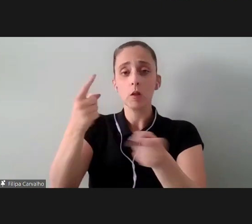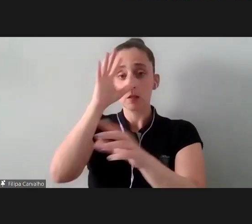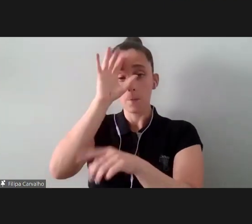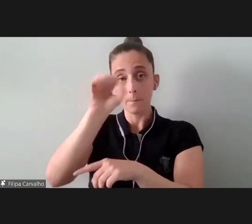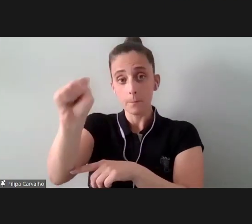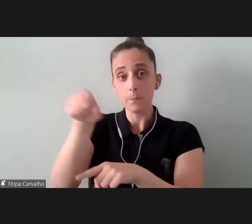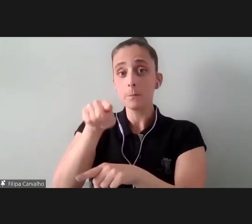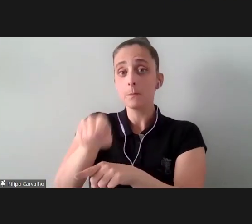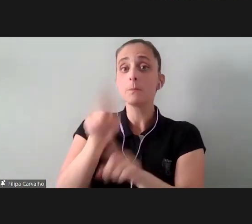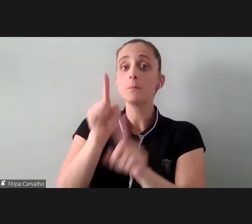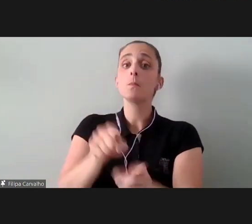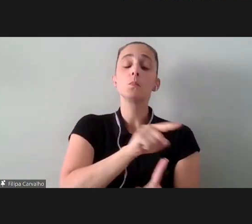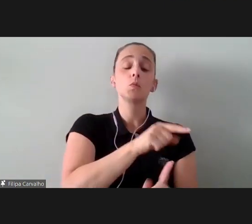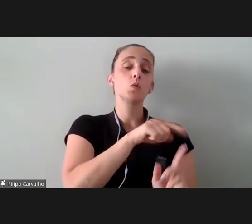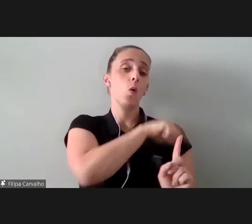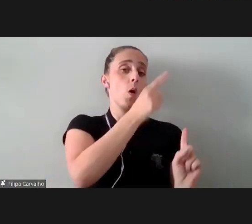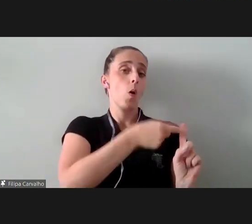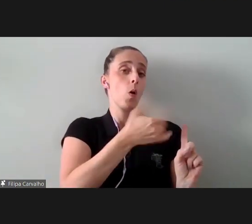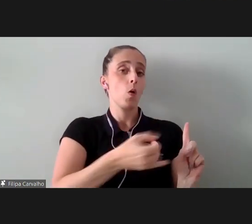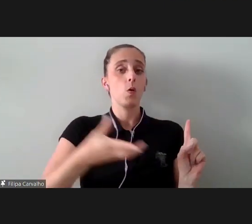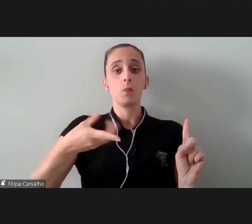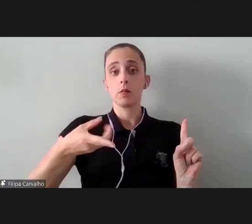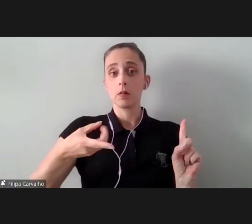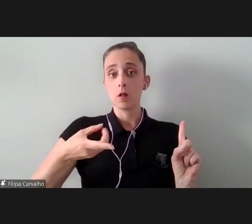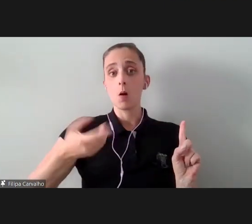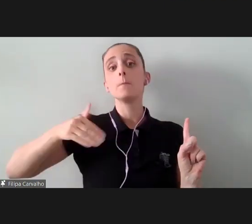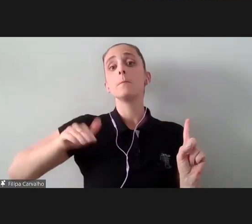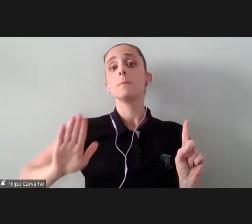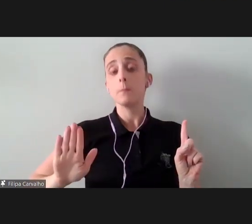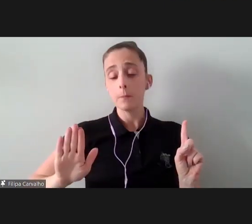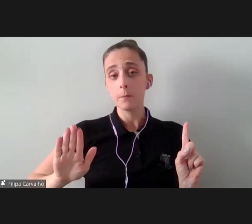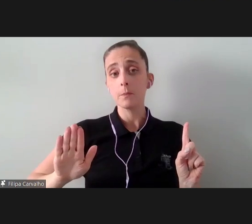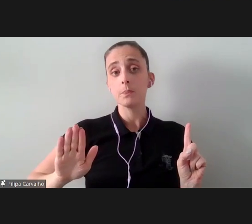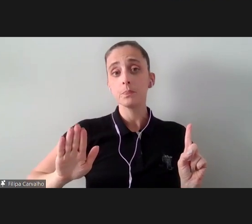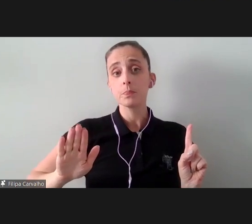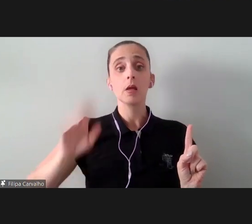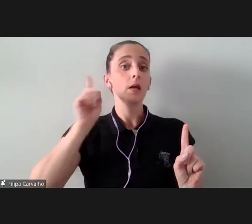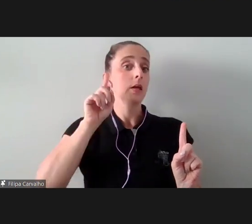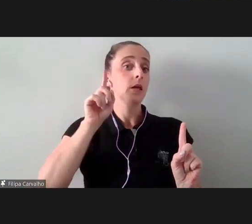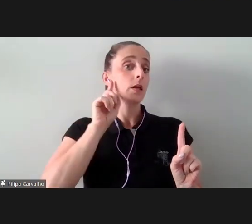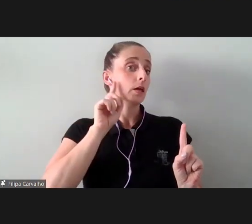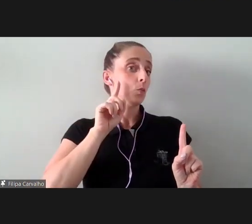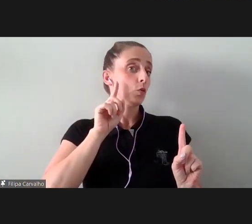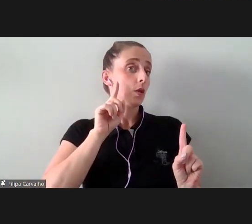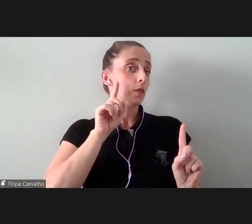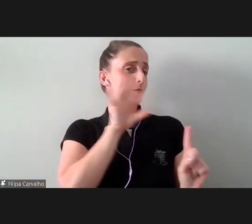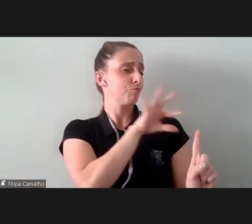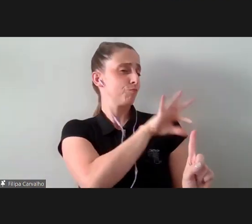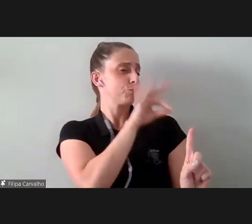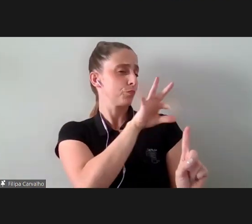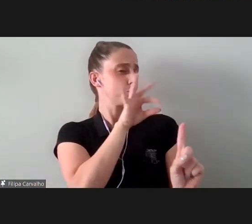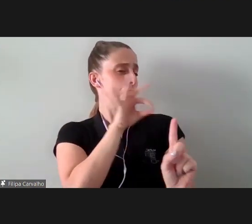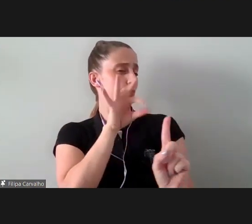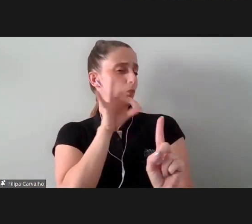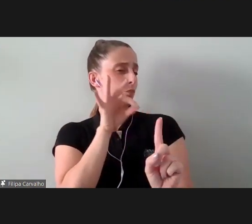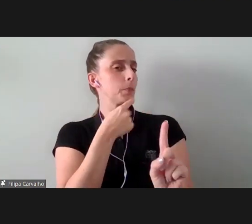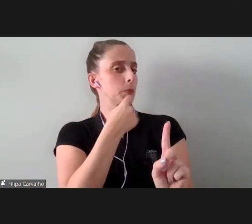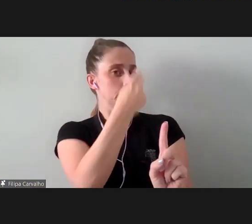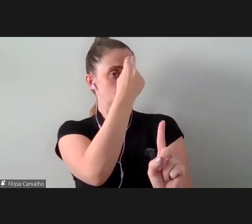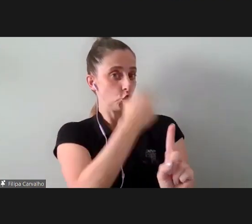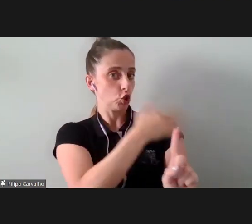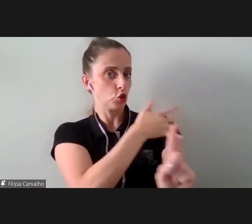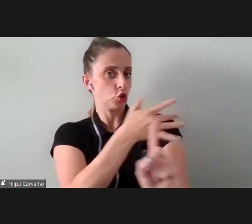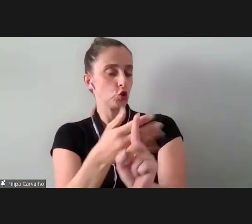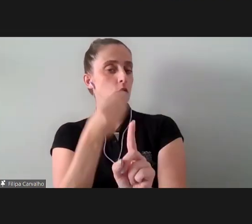desde 2019. Todavia, é importante fazer alguma história. Ela resulta